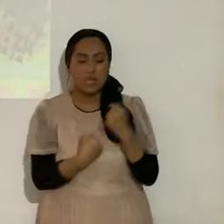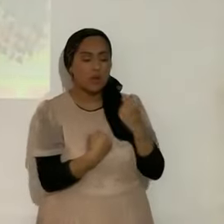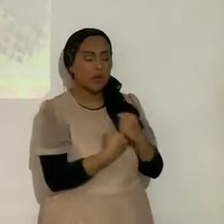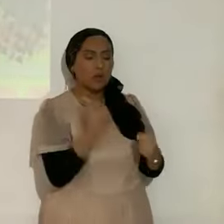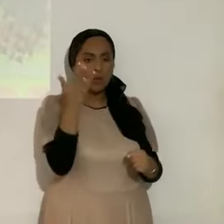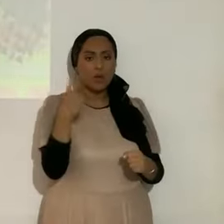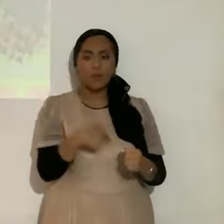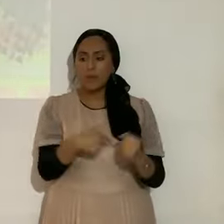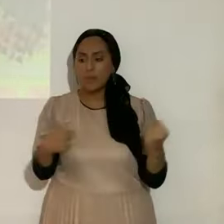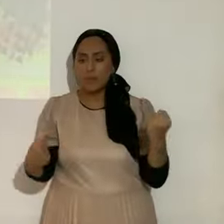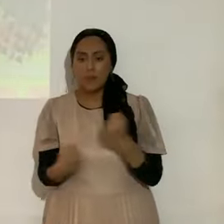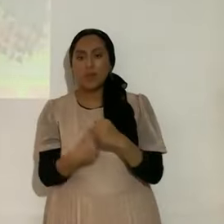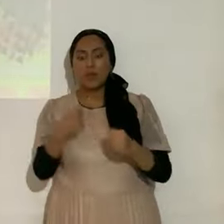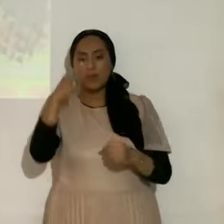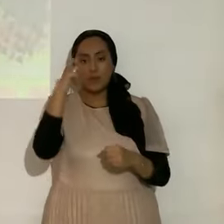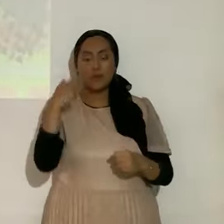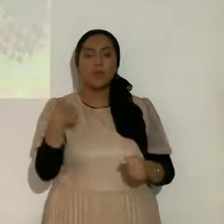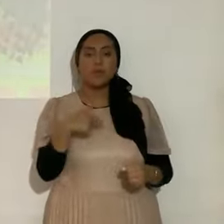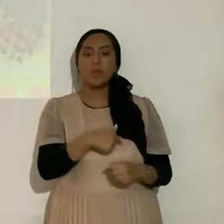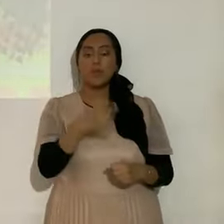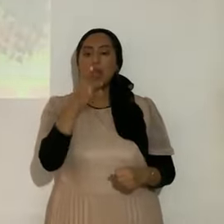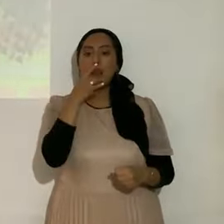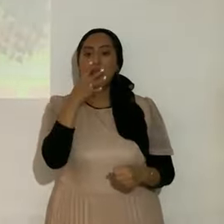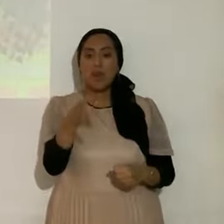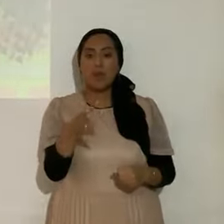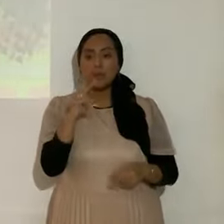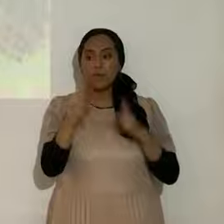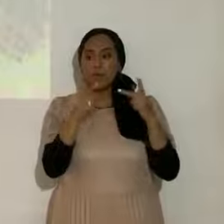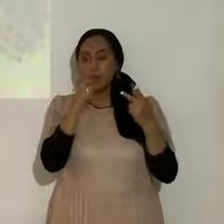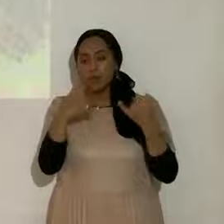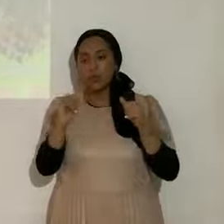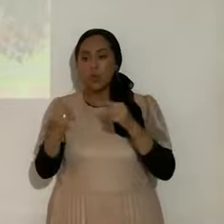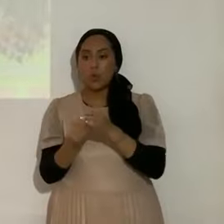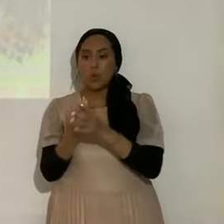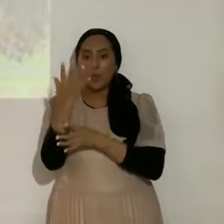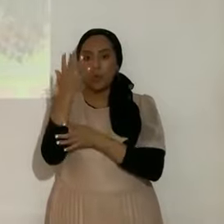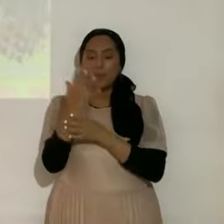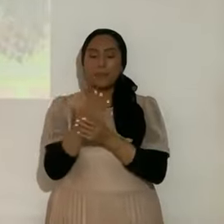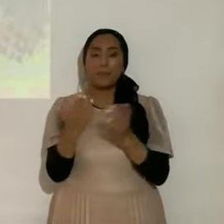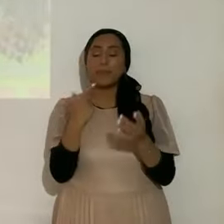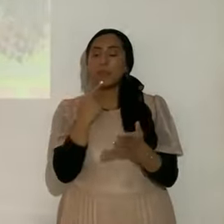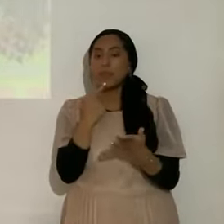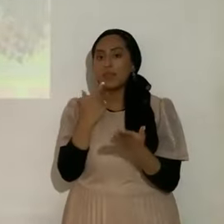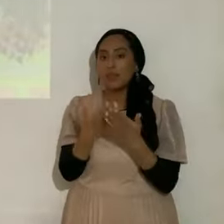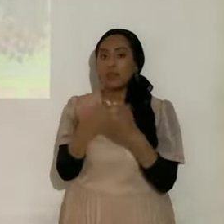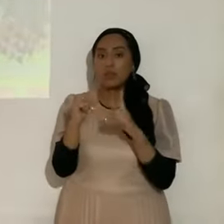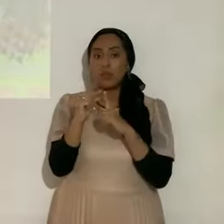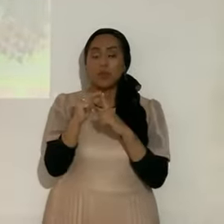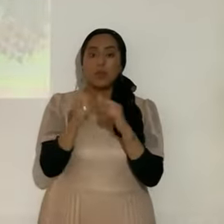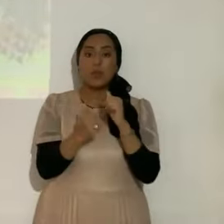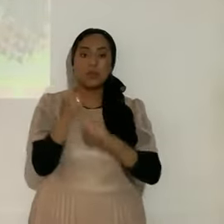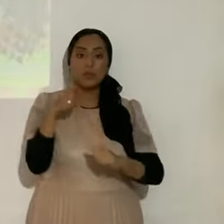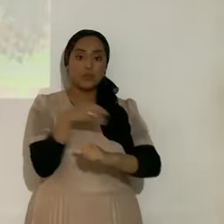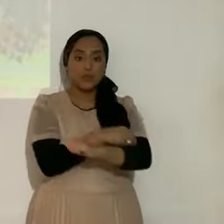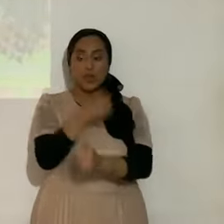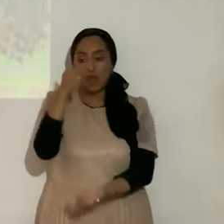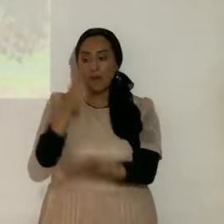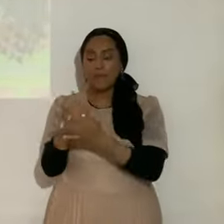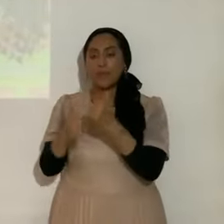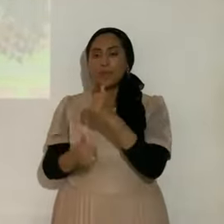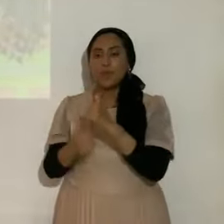nos alentamos? Porque somos una luz a los que todavía están creciendo. Dice la palabra, dice la escritura, que el más fuerte ayuda al más